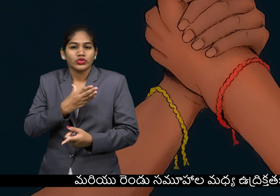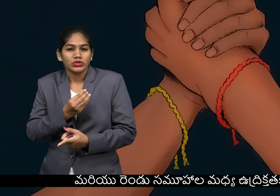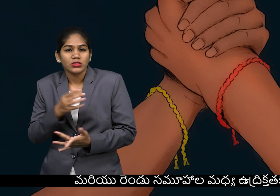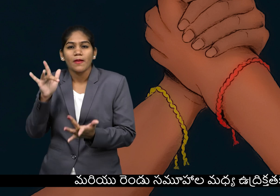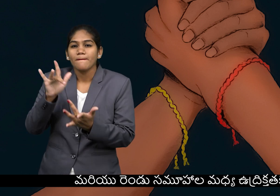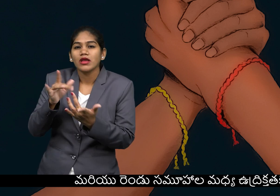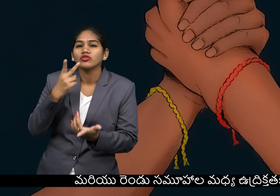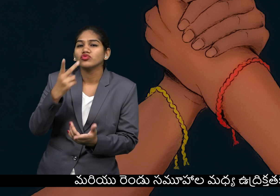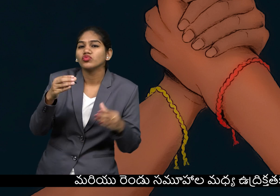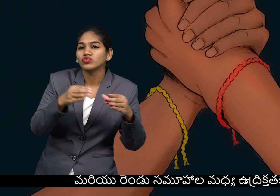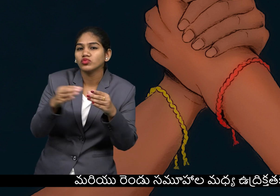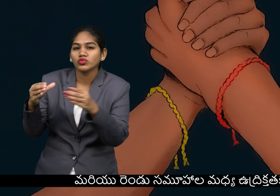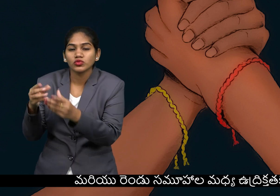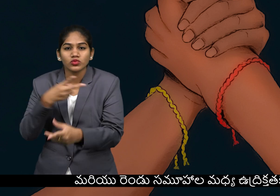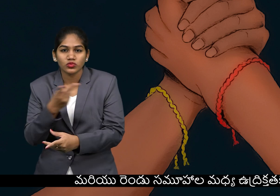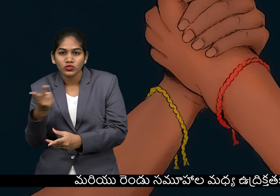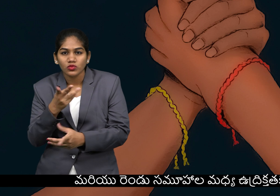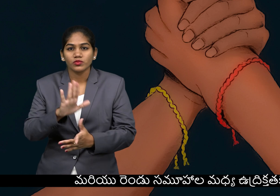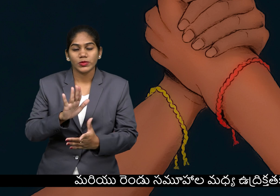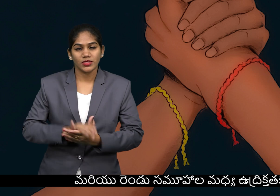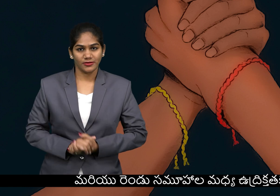ఉద్రిక్తతకు కారణమైంది.